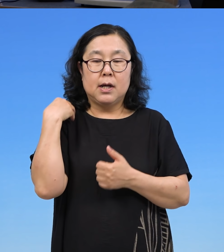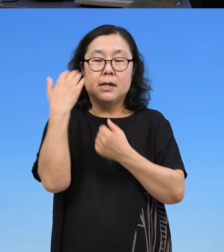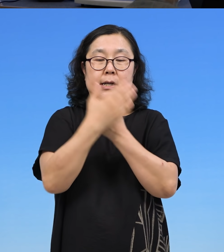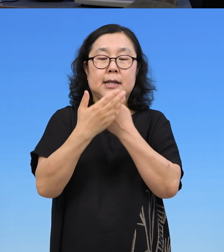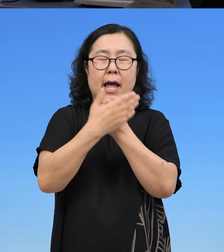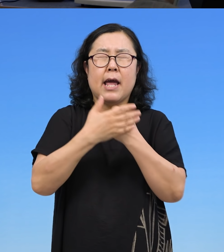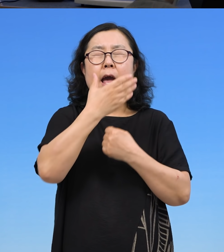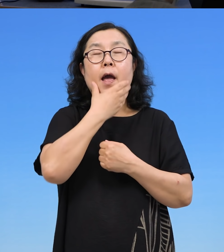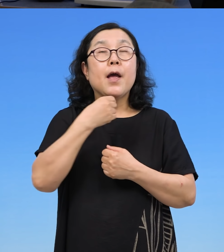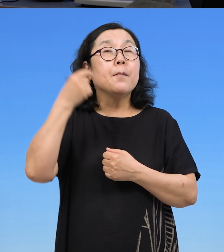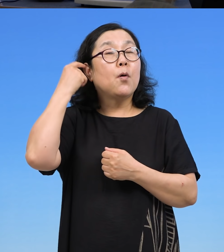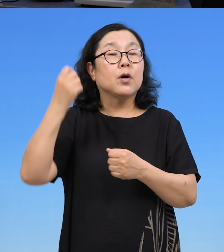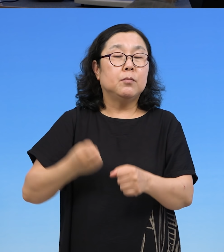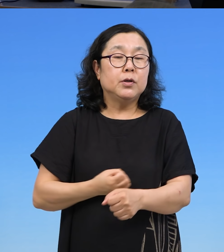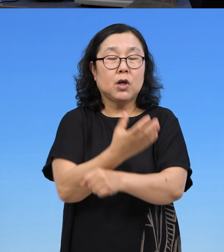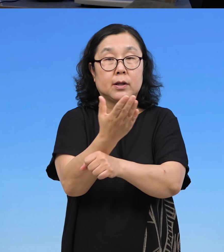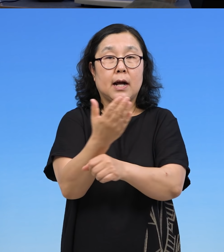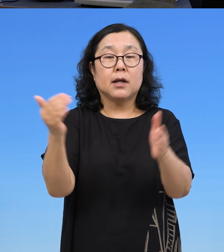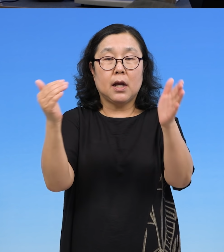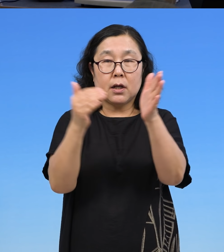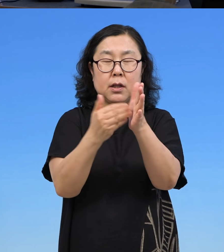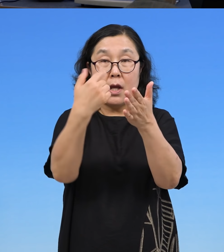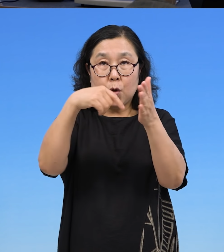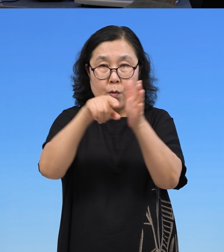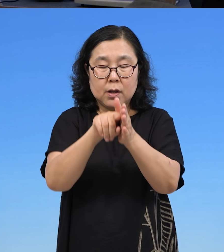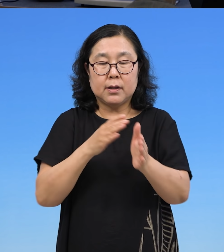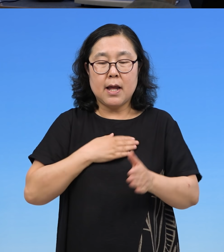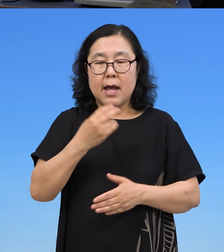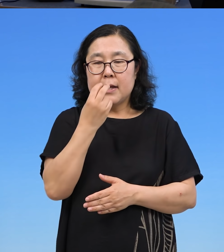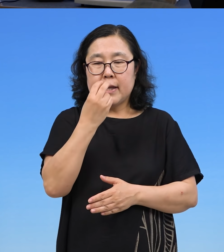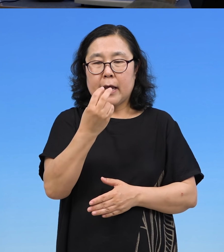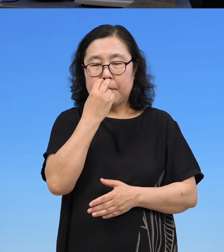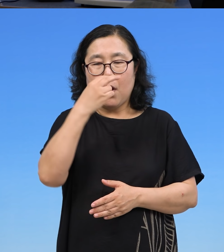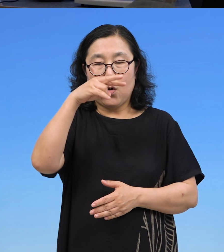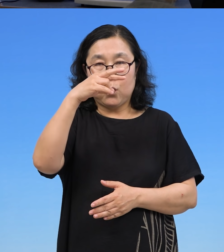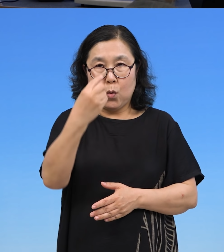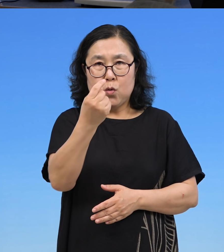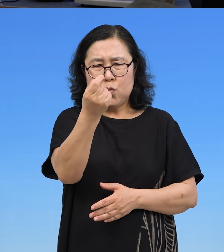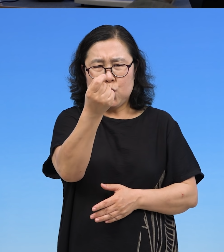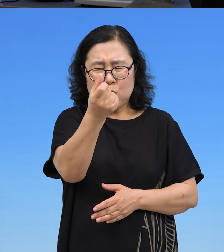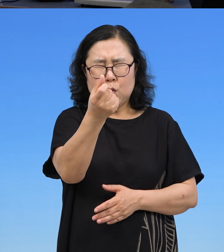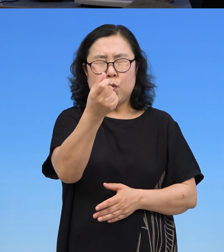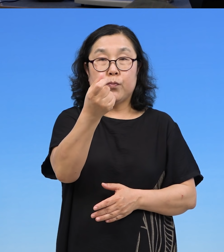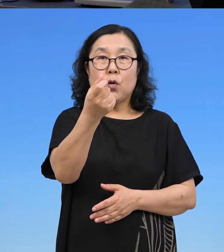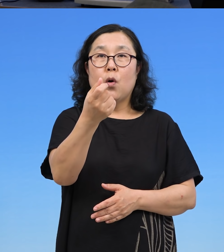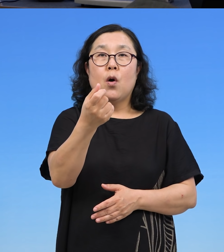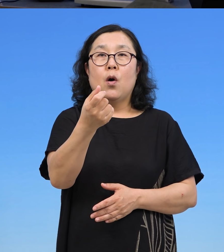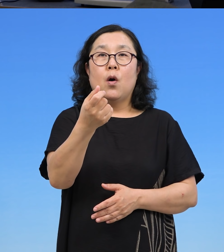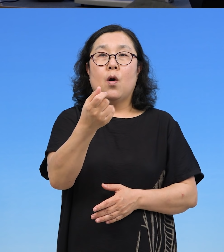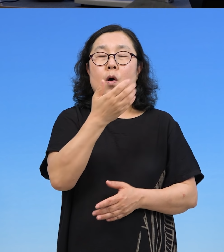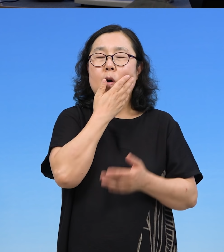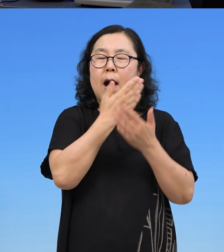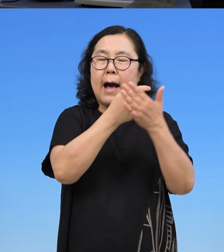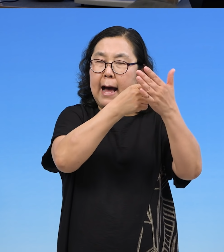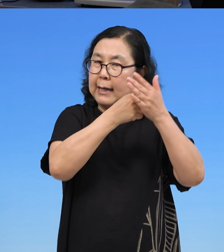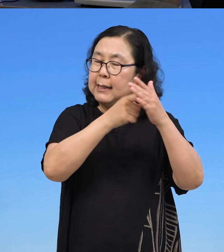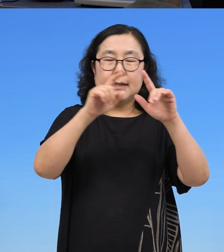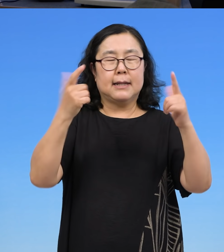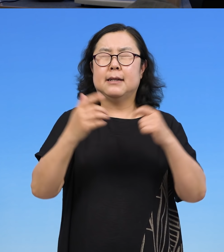일을 마치려 하면 나의 생명조차 조금 더 귀한 것으로 여기지 아니하노라 여러분 지금 사도바 우리 자기 앞에 지금